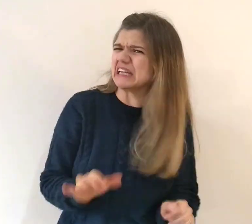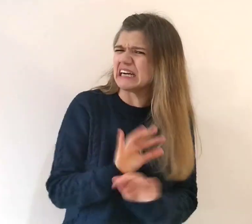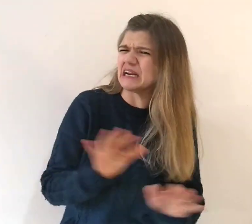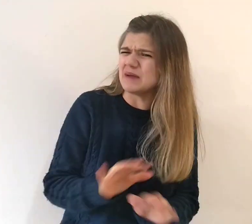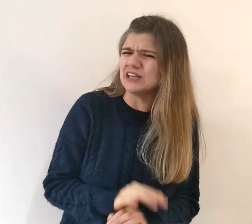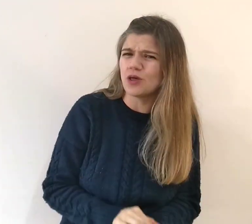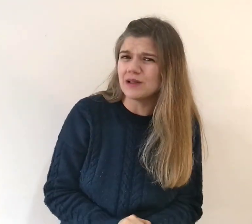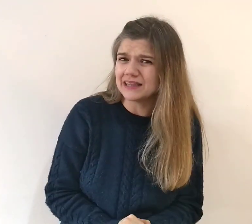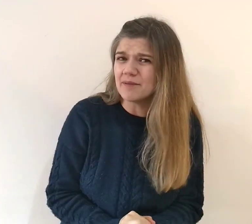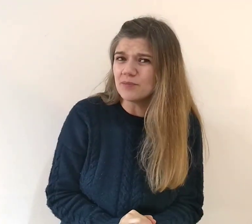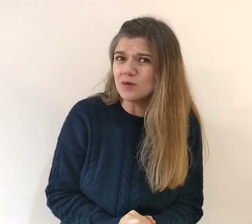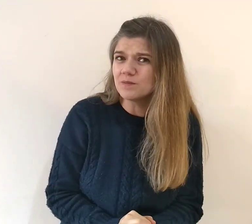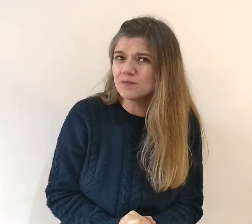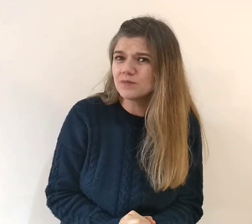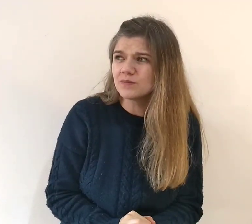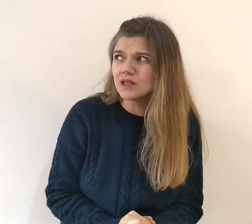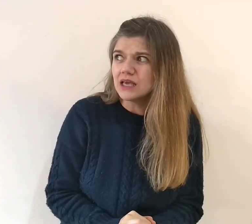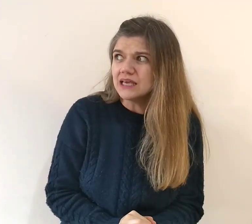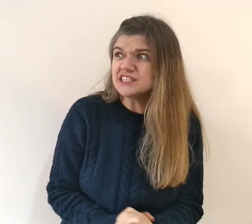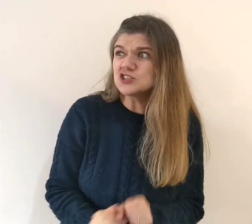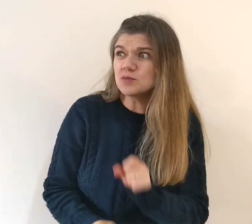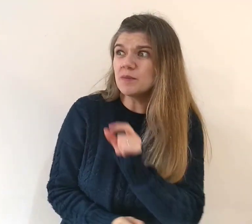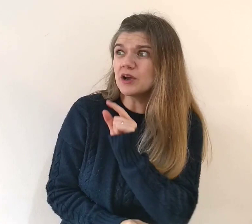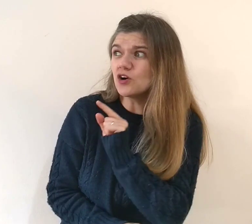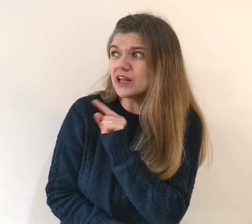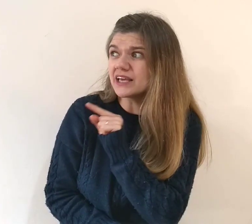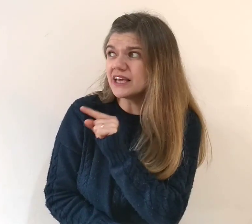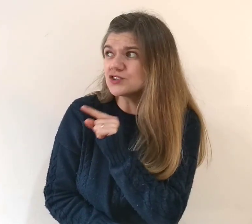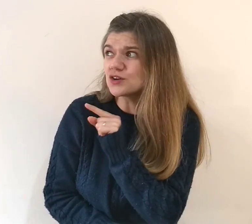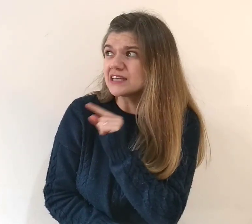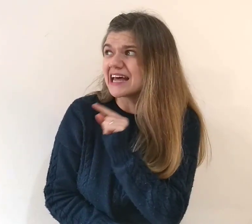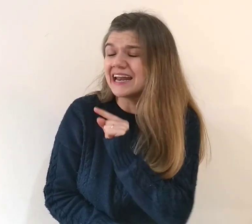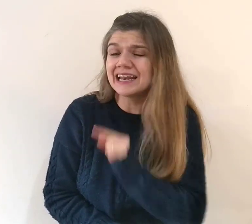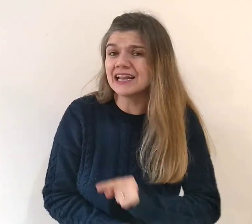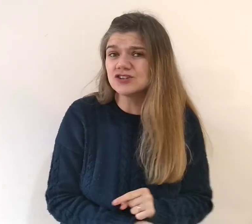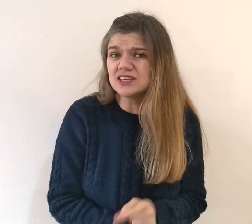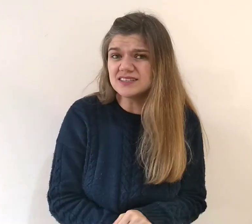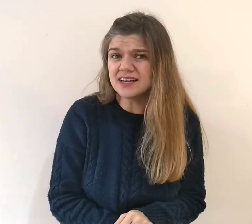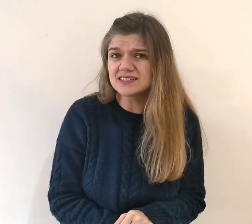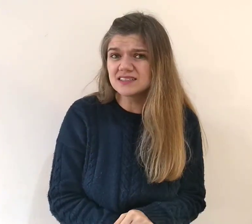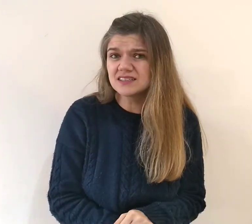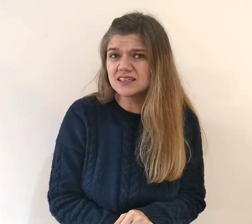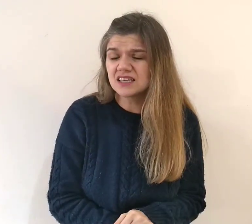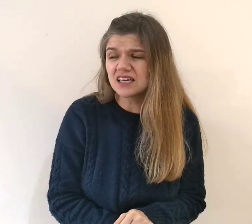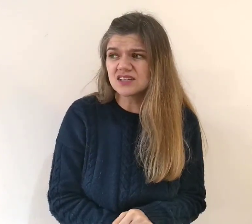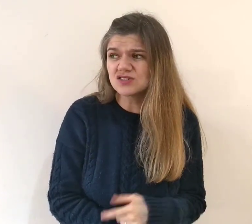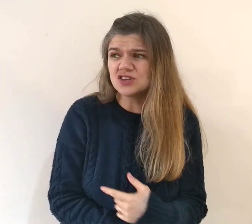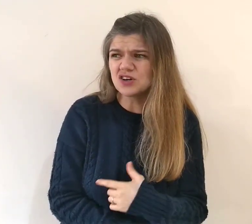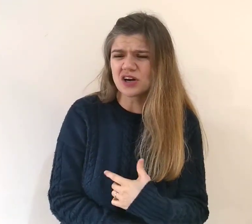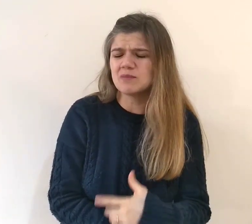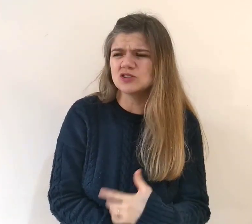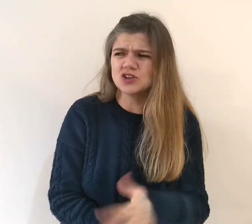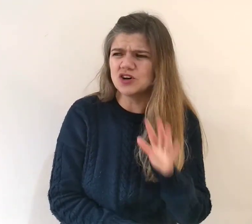re mal todo el tiempo? ¿Y si somos mejores que esos que salen en las noticias, que son chicos respondones,